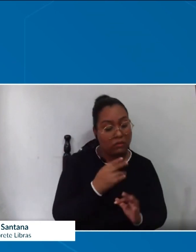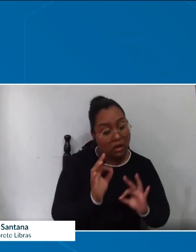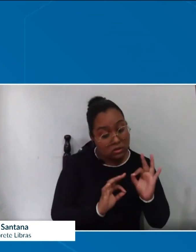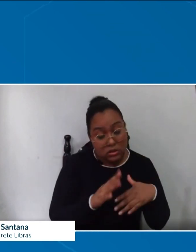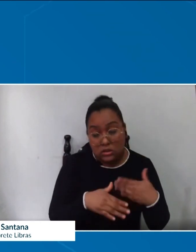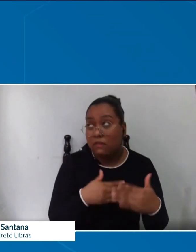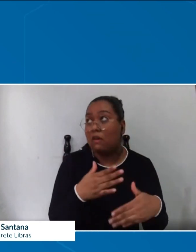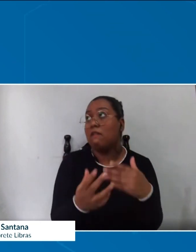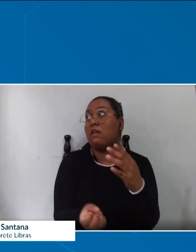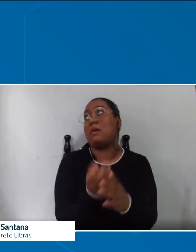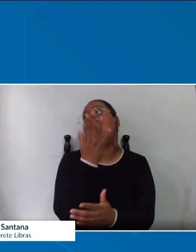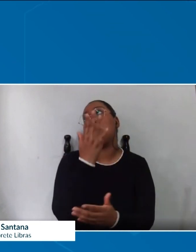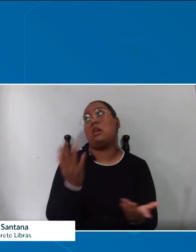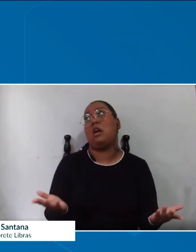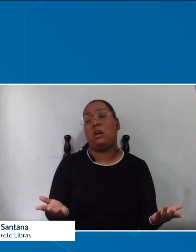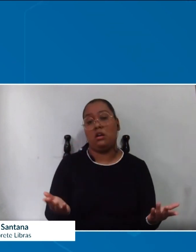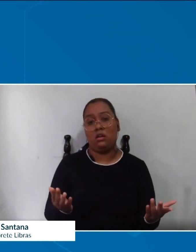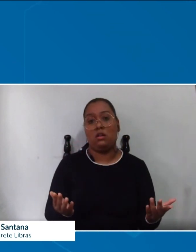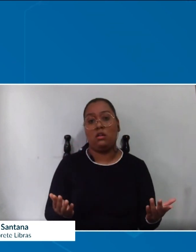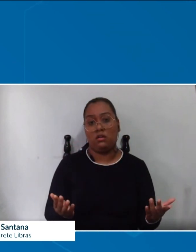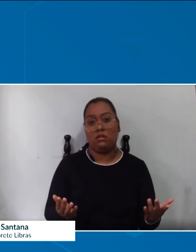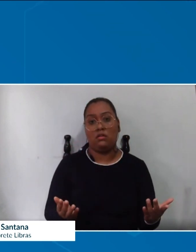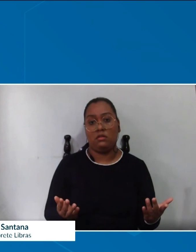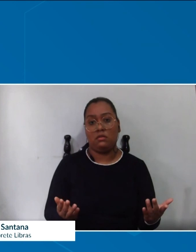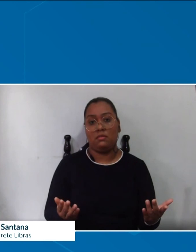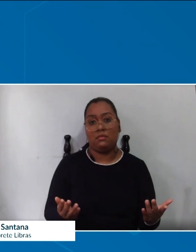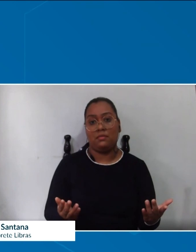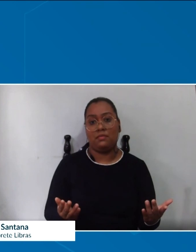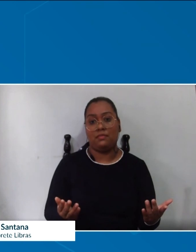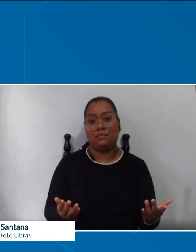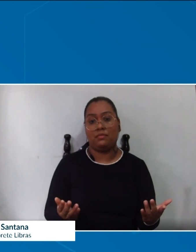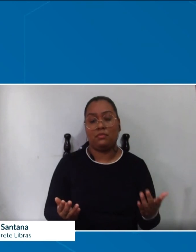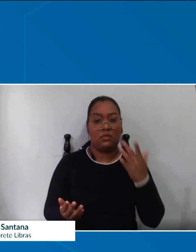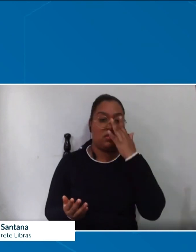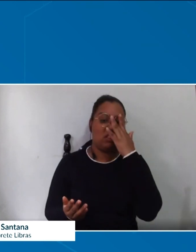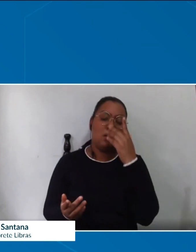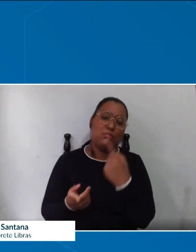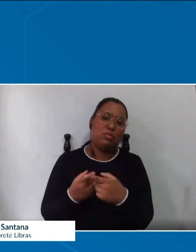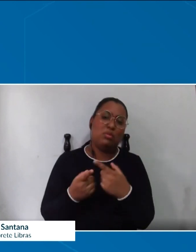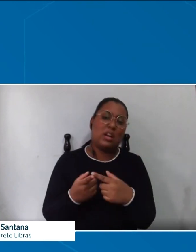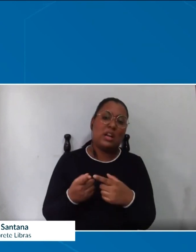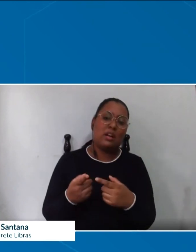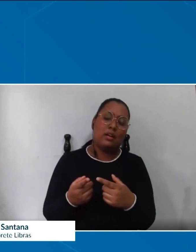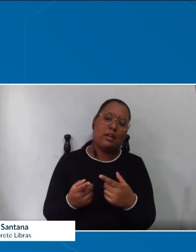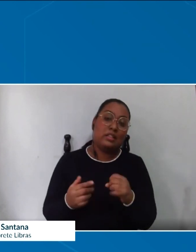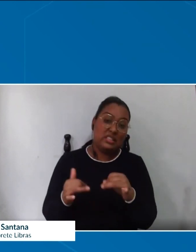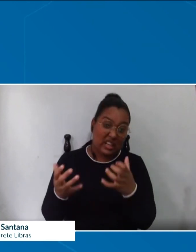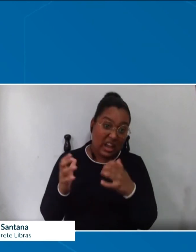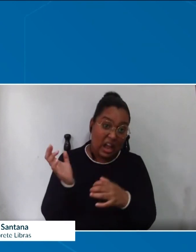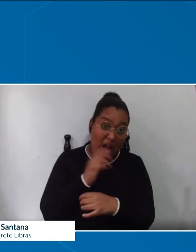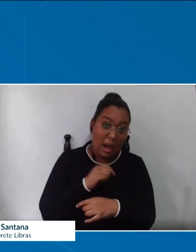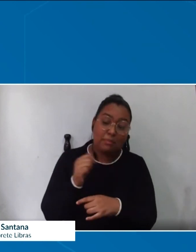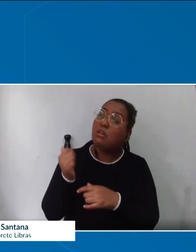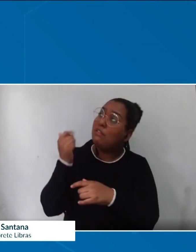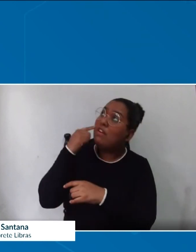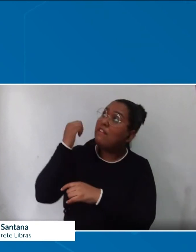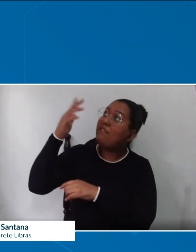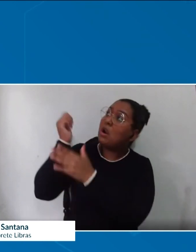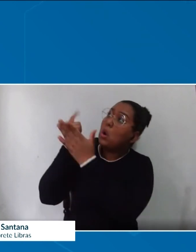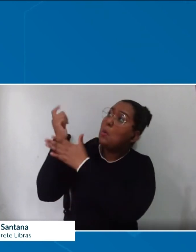produto, na maioria das vezes. A menos que a gente fique comprando tecnologia de fora e que nem todas as vezes